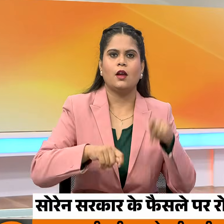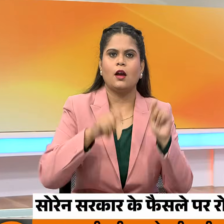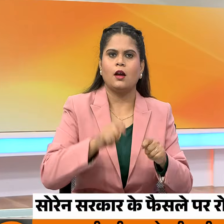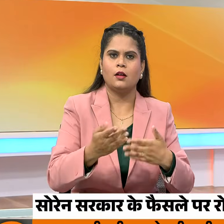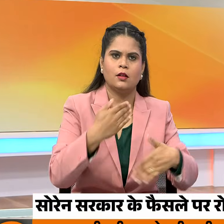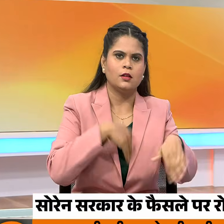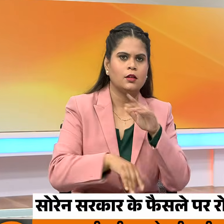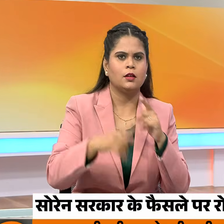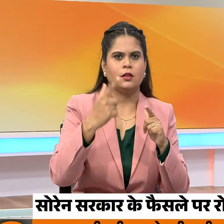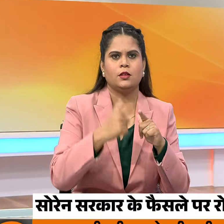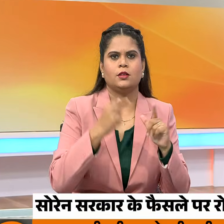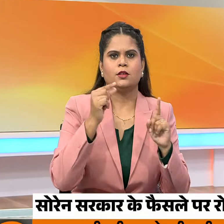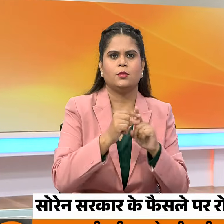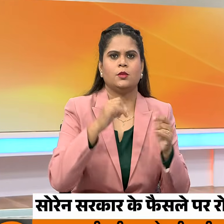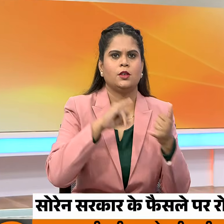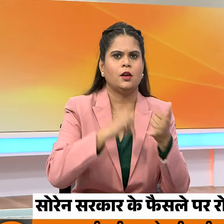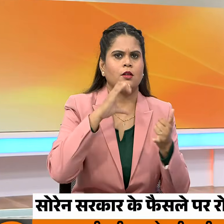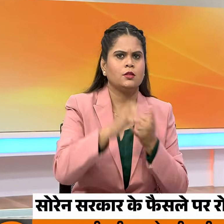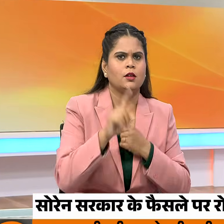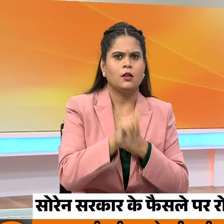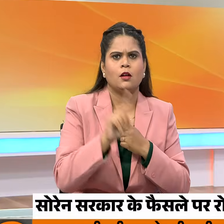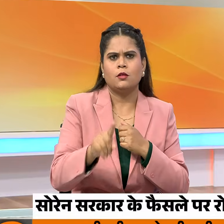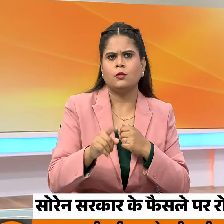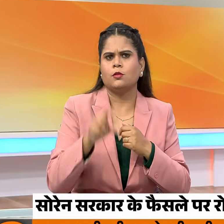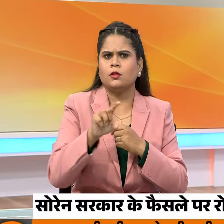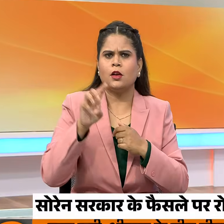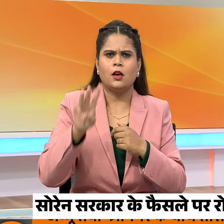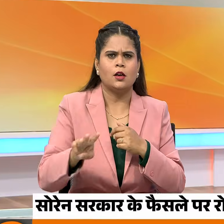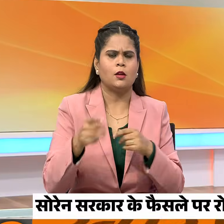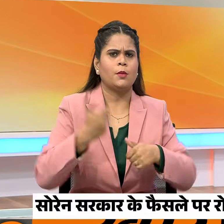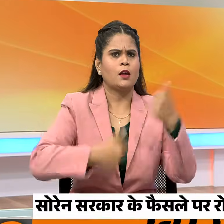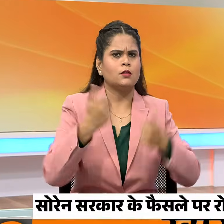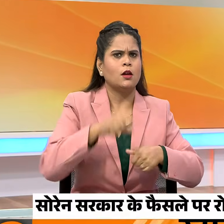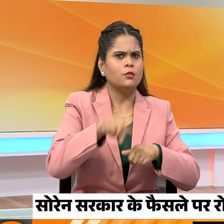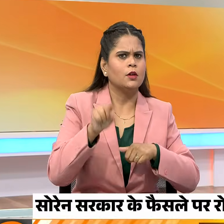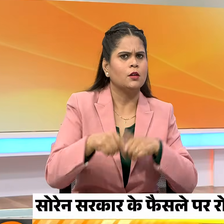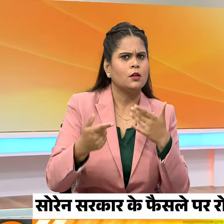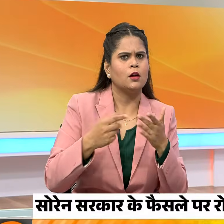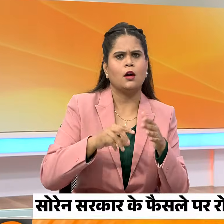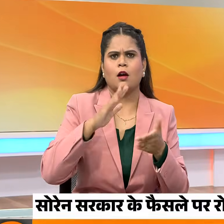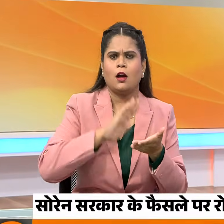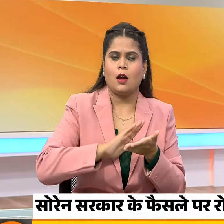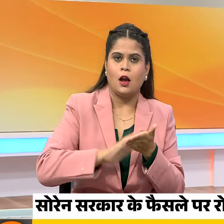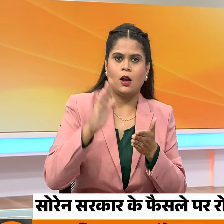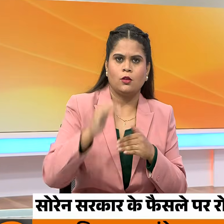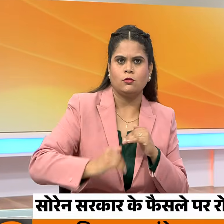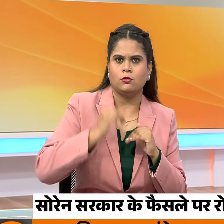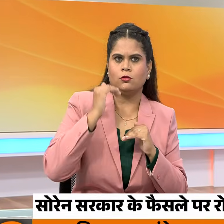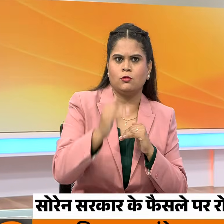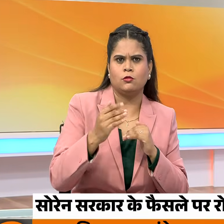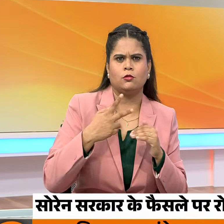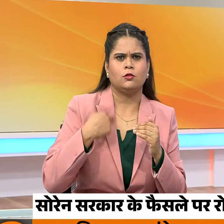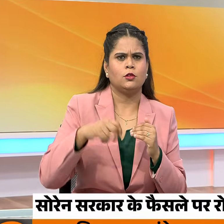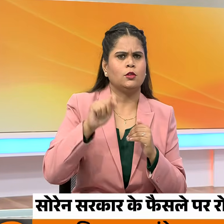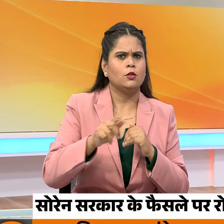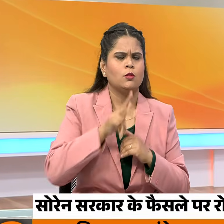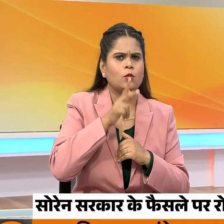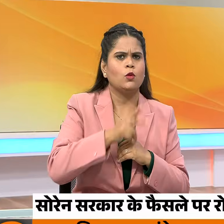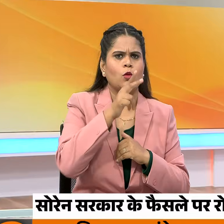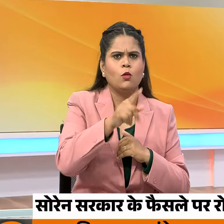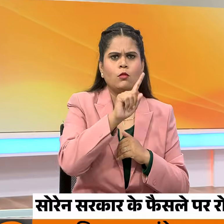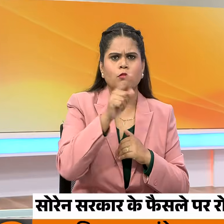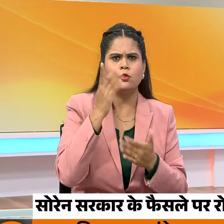झारखंड में जेपीएससी की 11वीं से 13वीं परीक्षा रद्द करने पर हाईकोर्ट ने लगाई रोक। छात्र आंदोलन के दबाव के